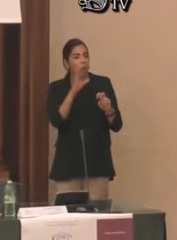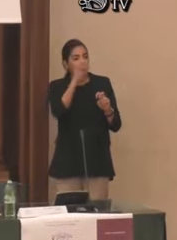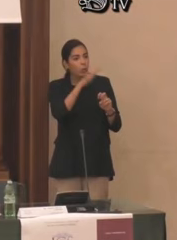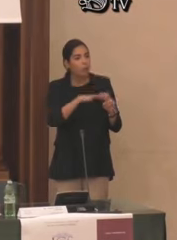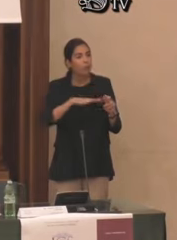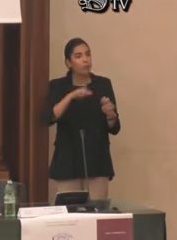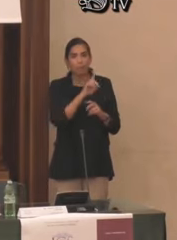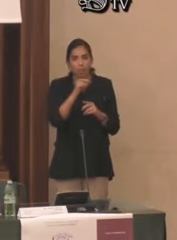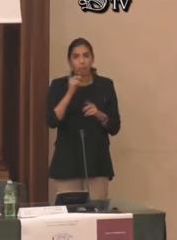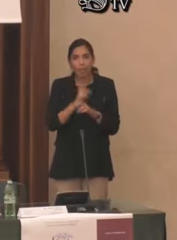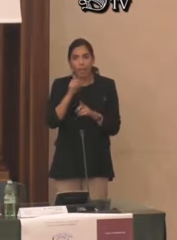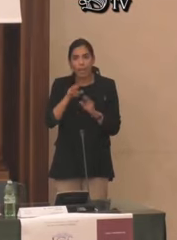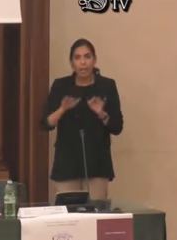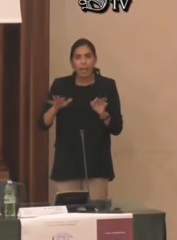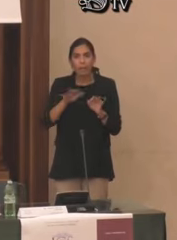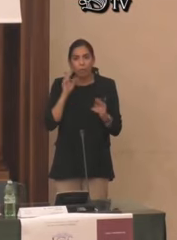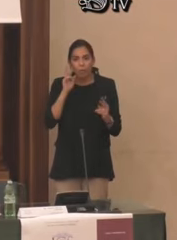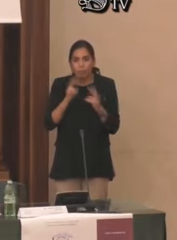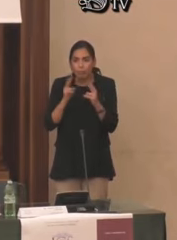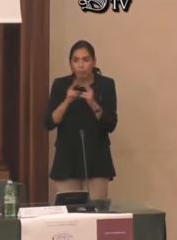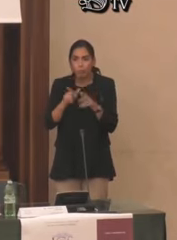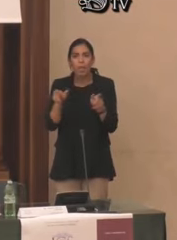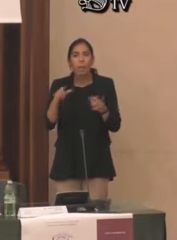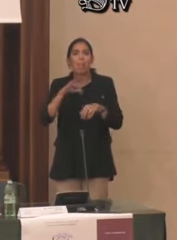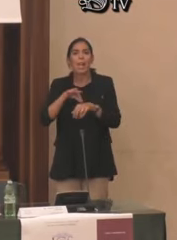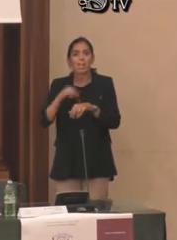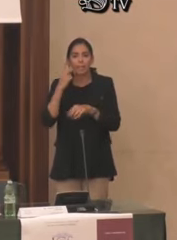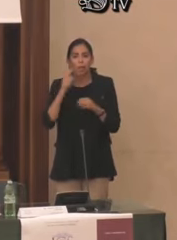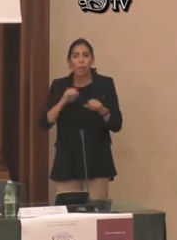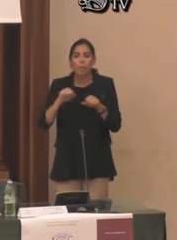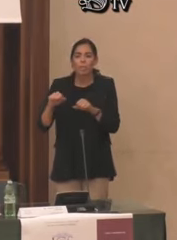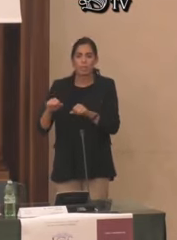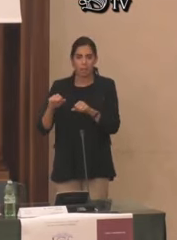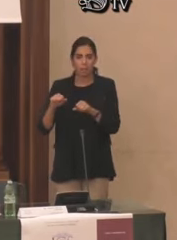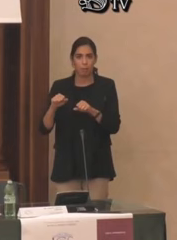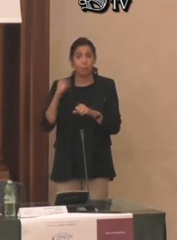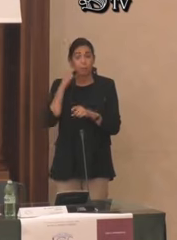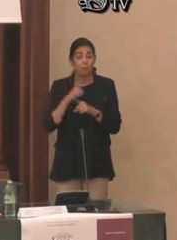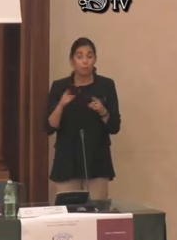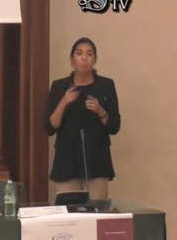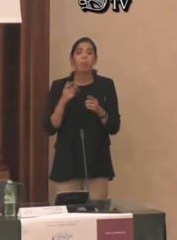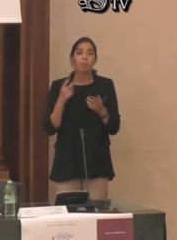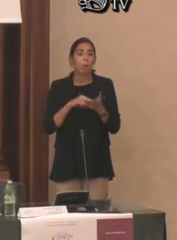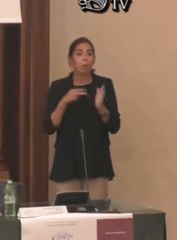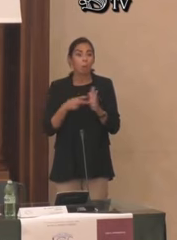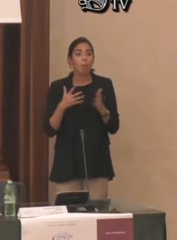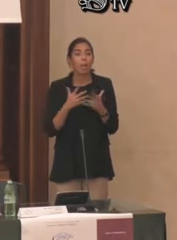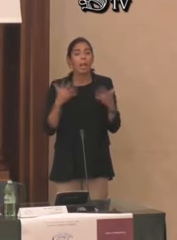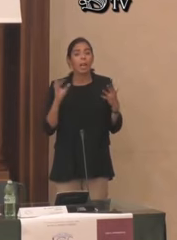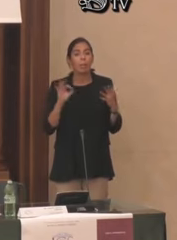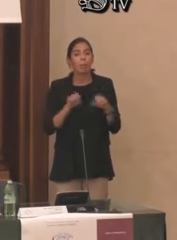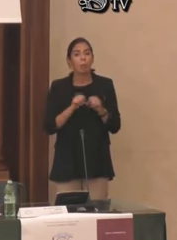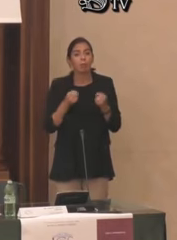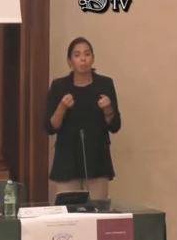guardando i pazienti. E tenete presente che grandissimi limiti grandissime problematiche ci sono state proprio perché